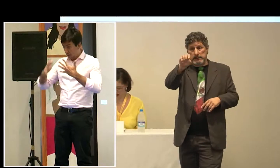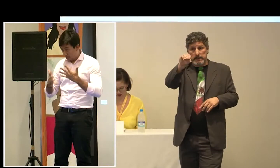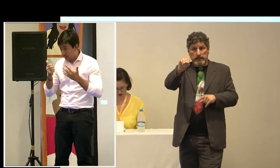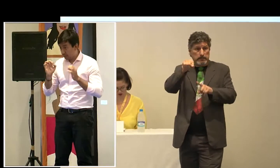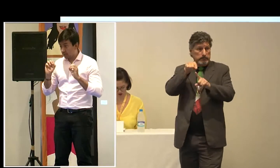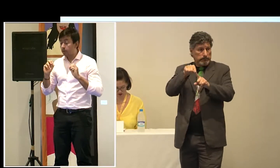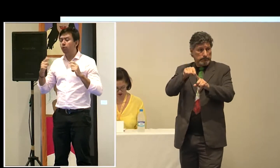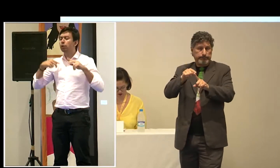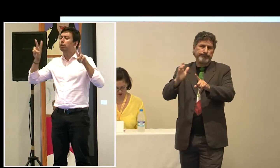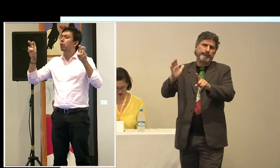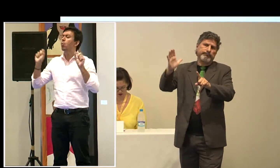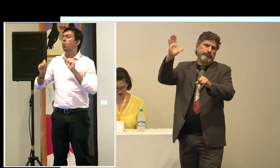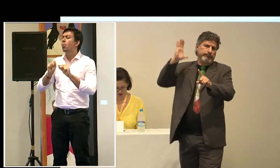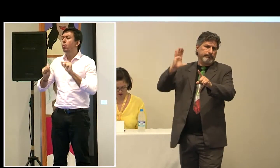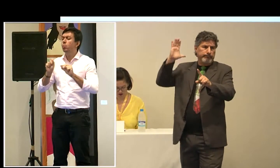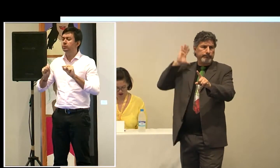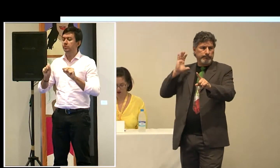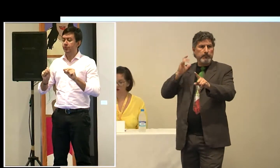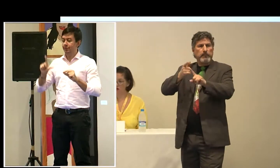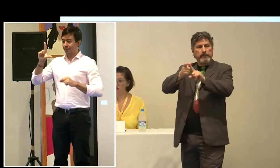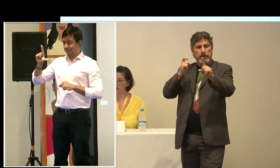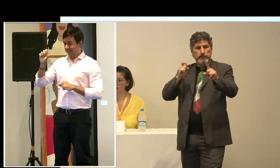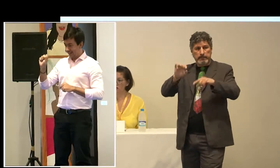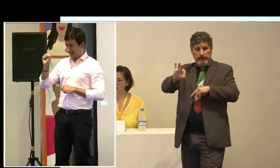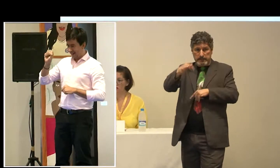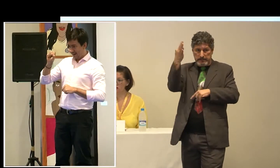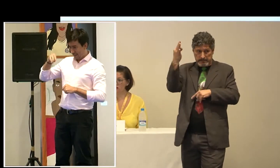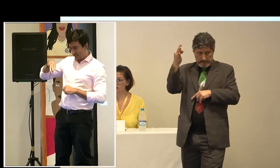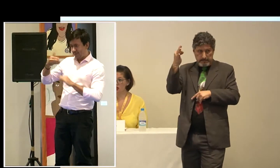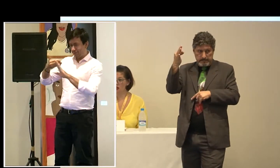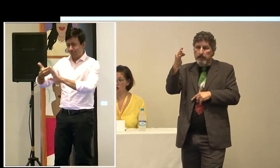Eu espero que fique claro, ok? Qualquer coisa me avise.